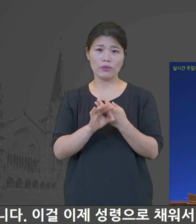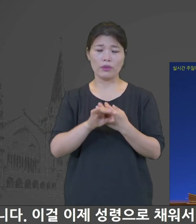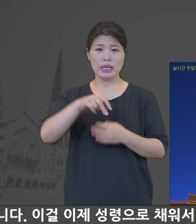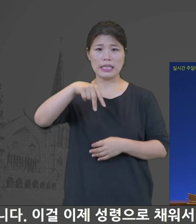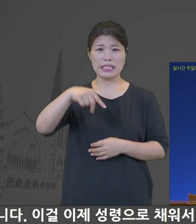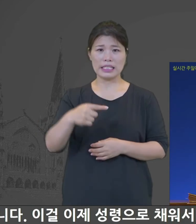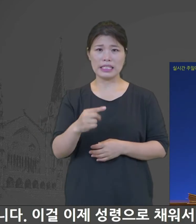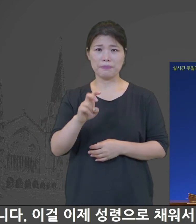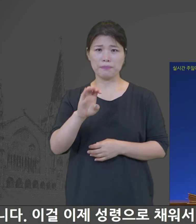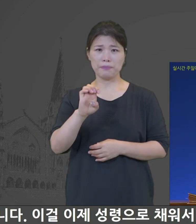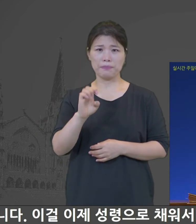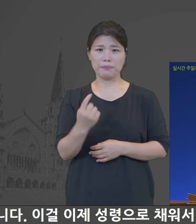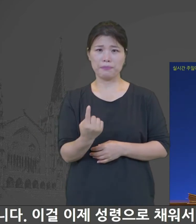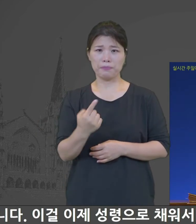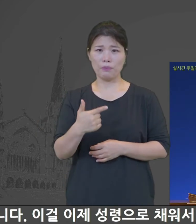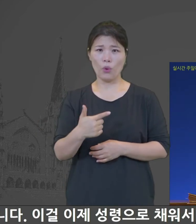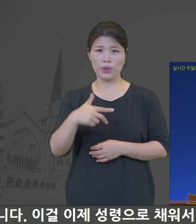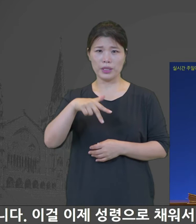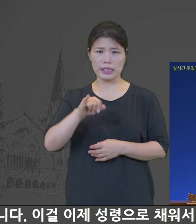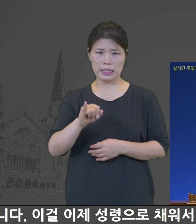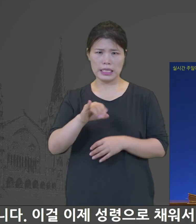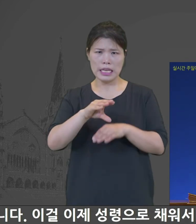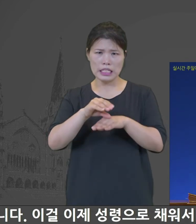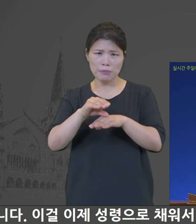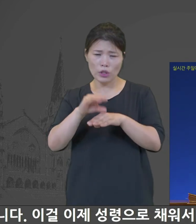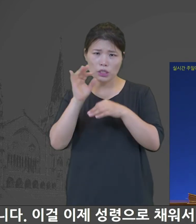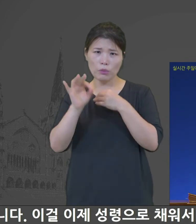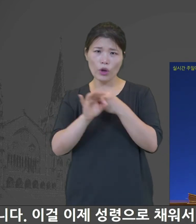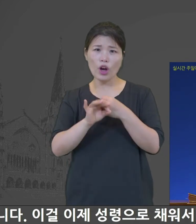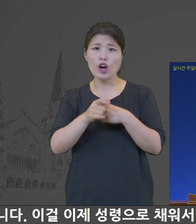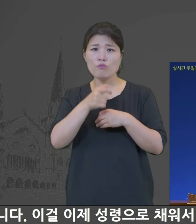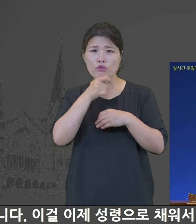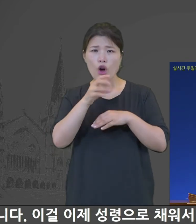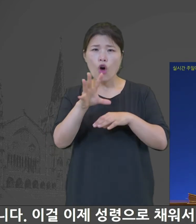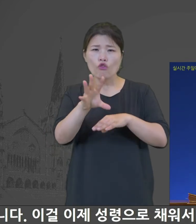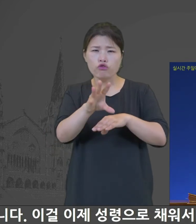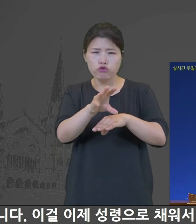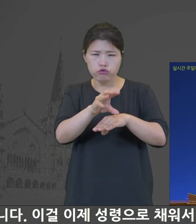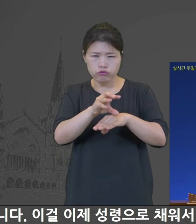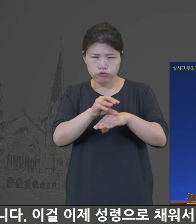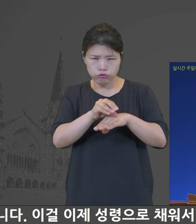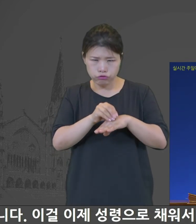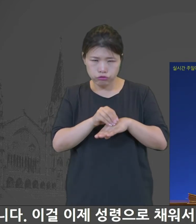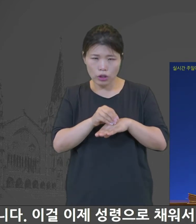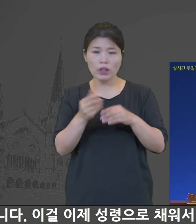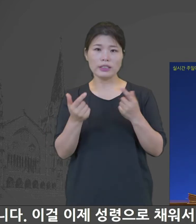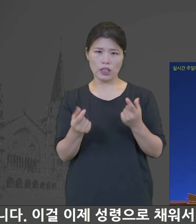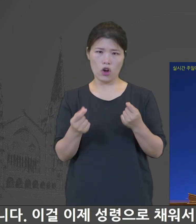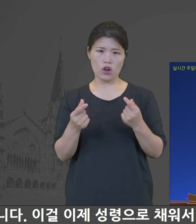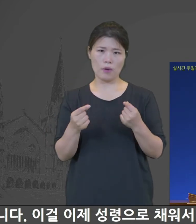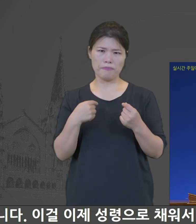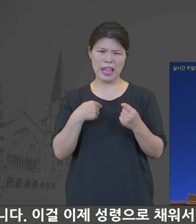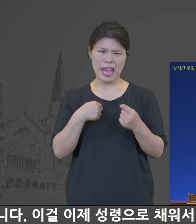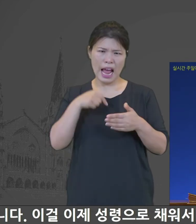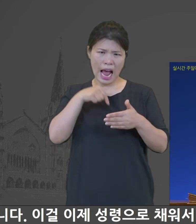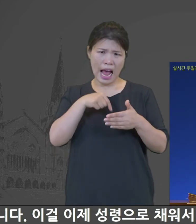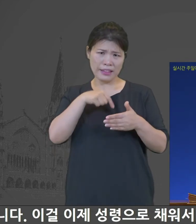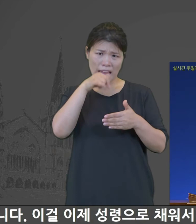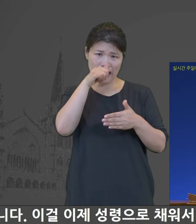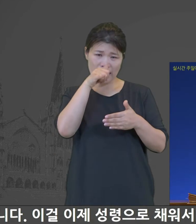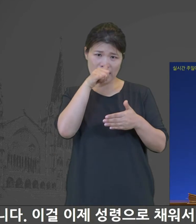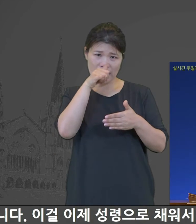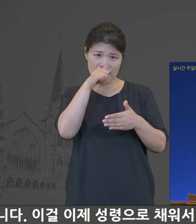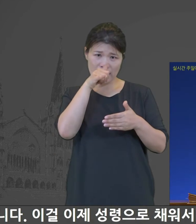스폰지가 물을 흡수하여서 쭉 보유하고 있듯이, 우리 안에 있는 타락한 인성이 이